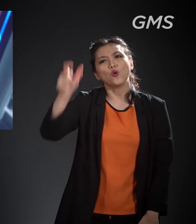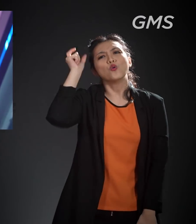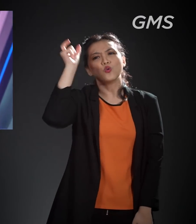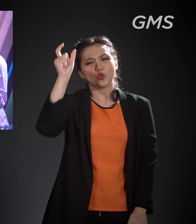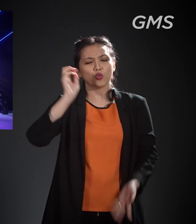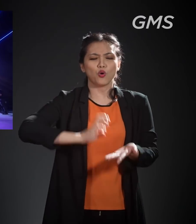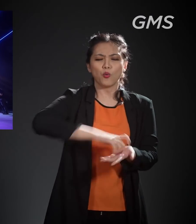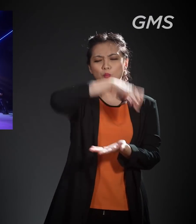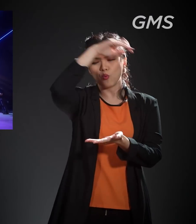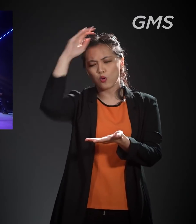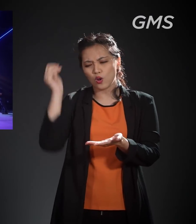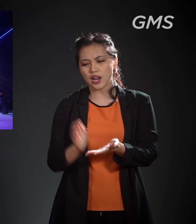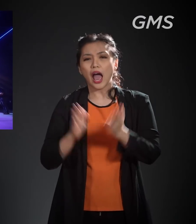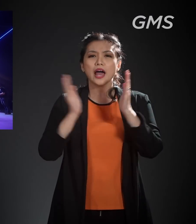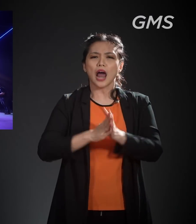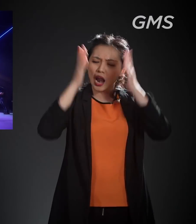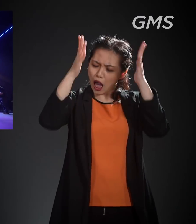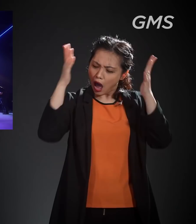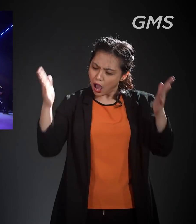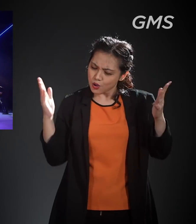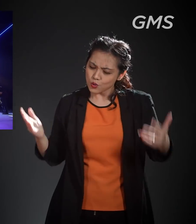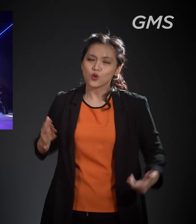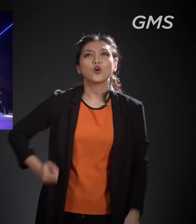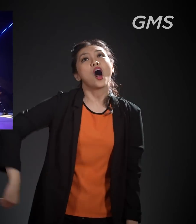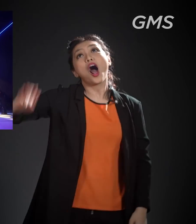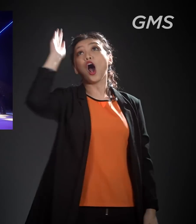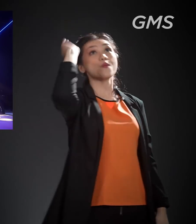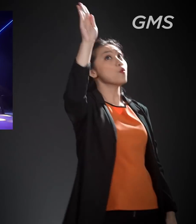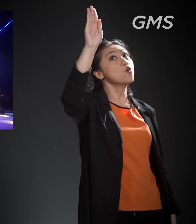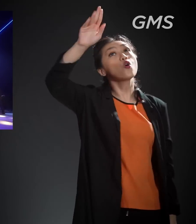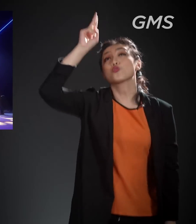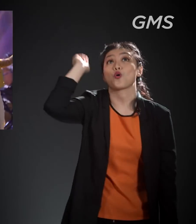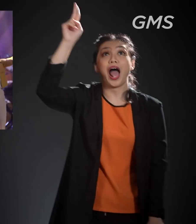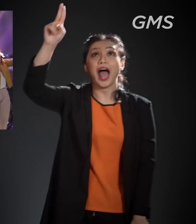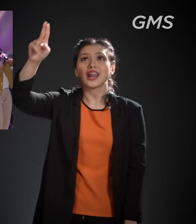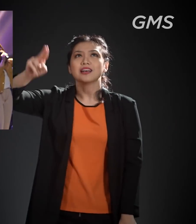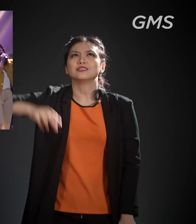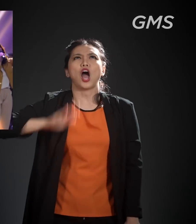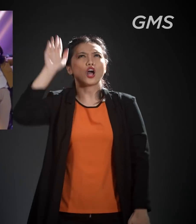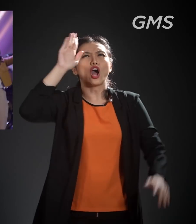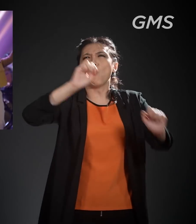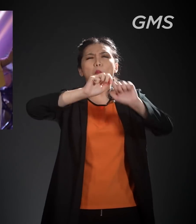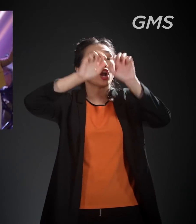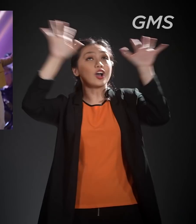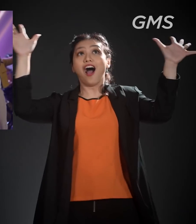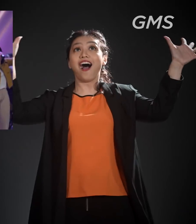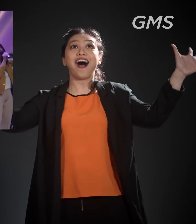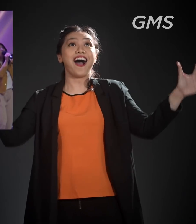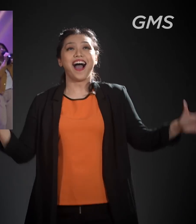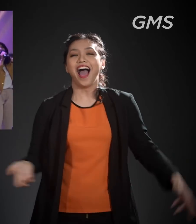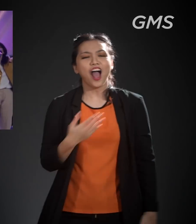bagi kemuliaan dan keagungan-Mu Tuhan,